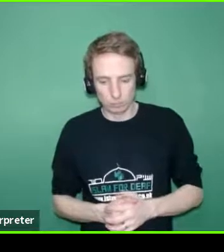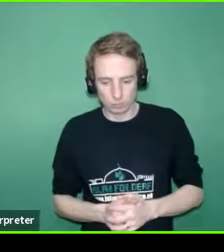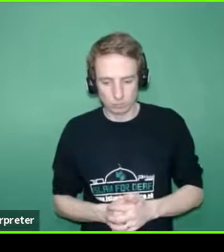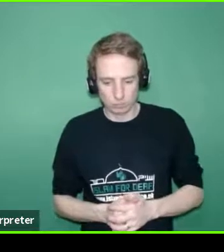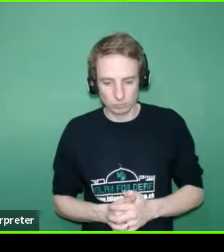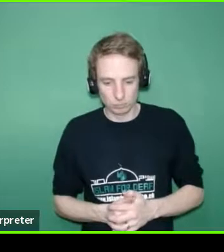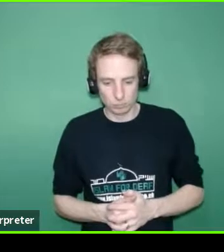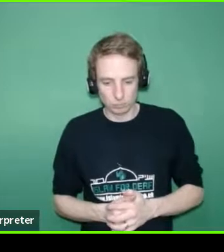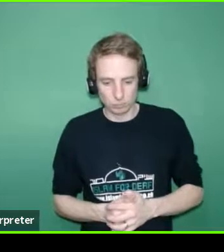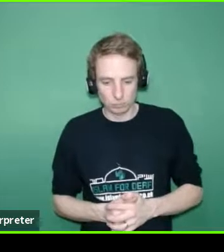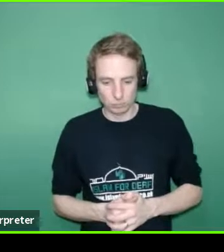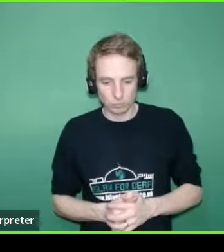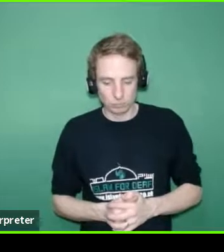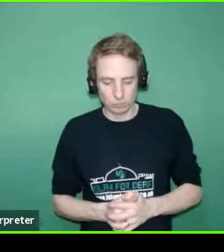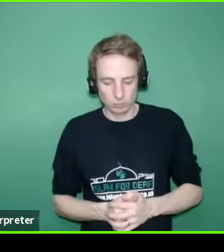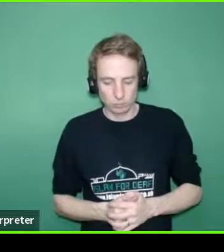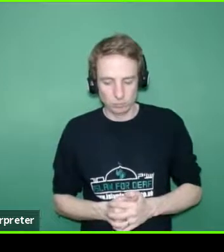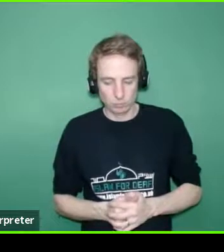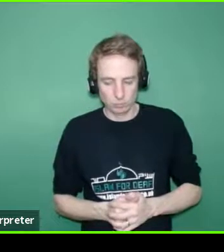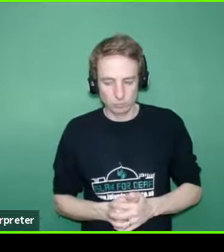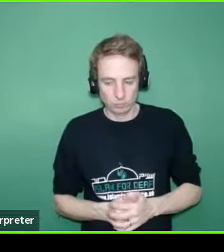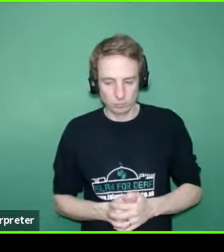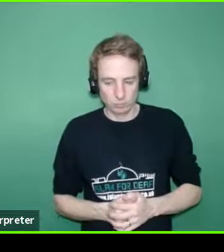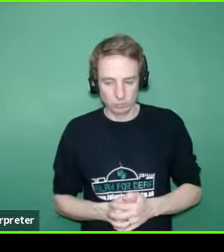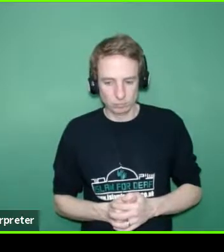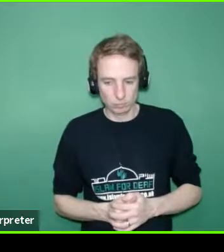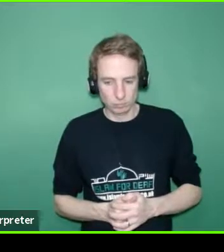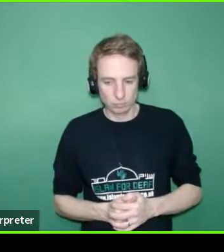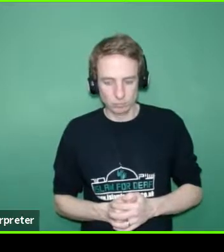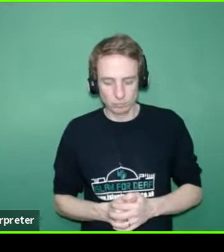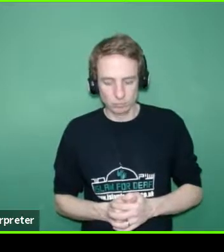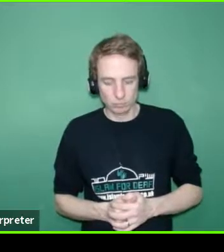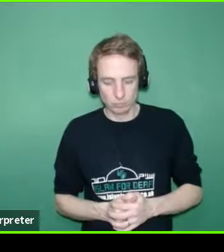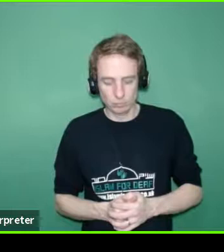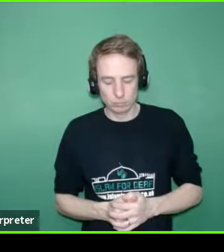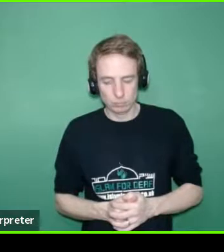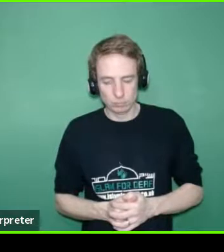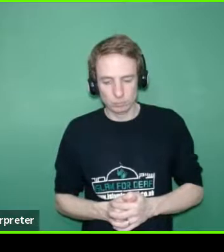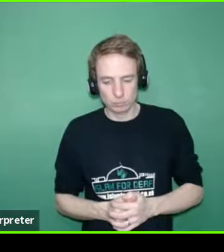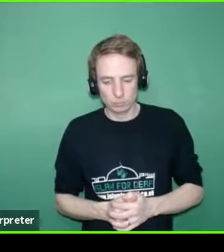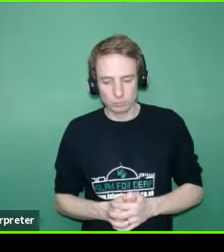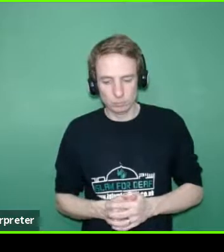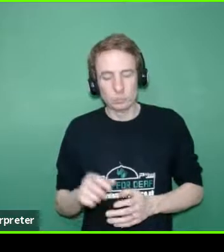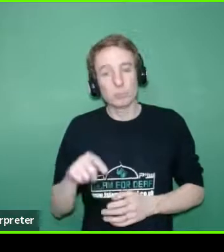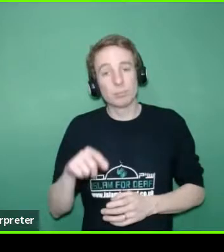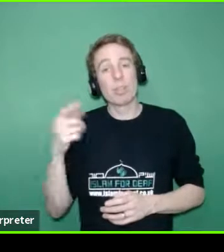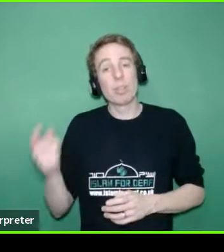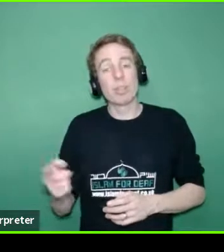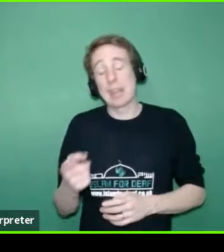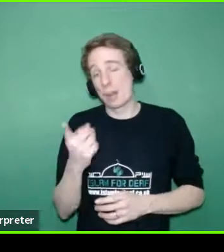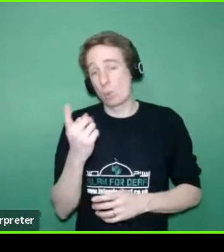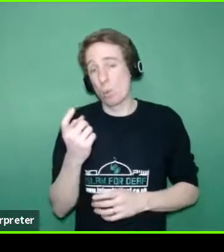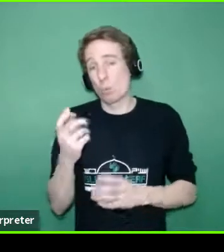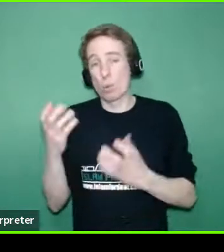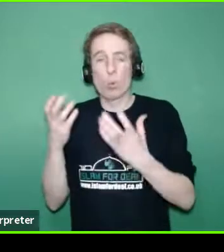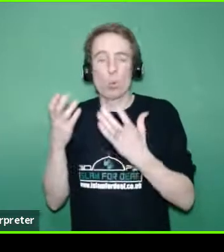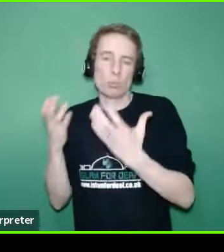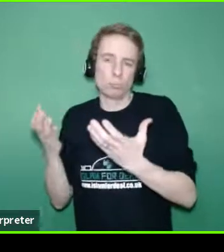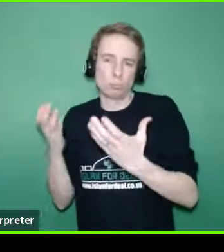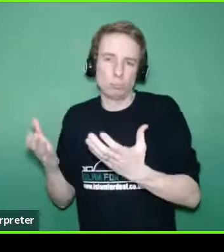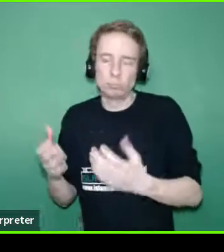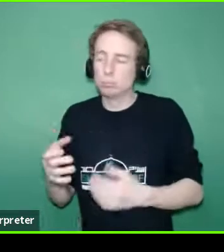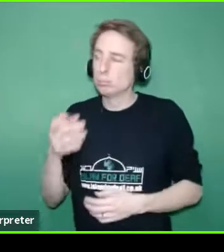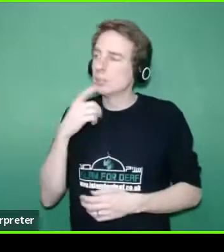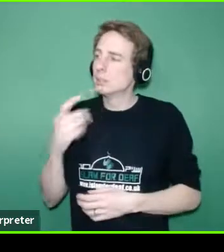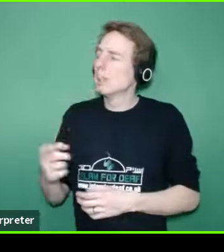وتجاوز عما تعلم. نعم. And then they say another supplication, oh my Lord, forgive